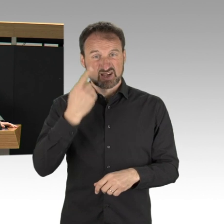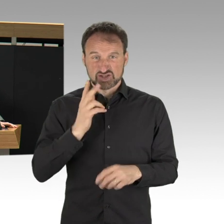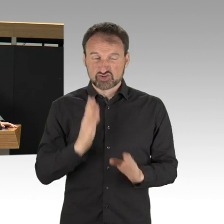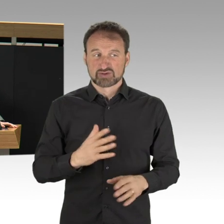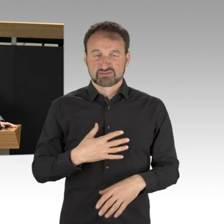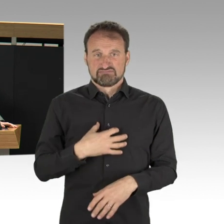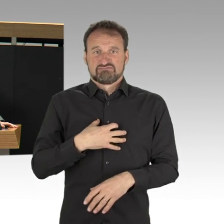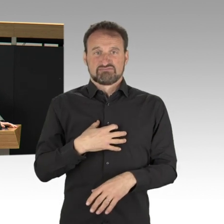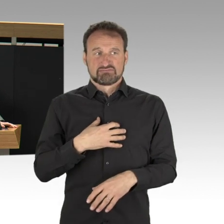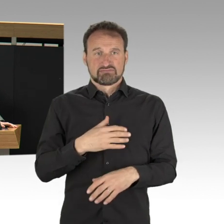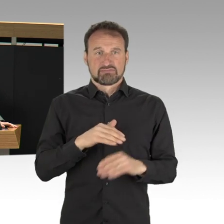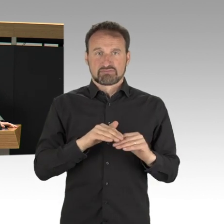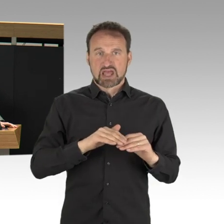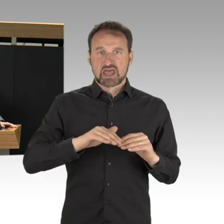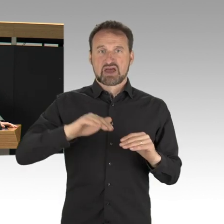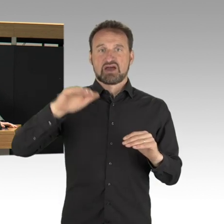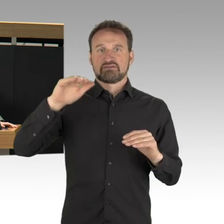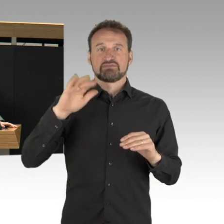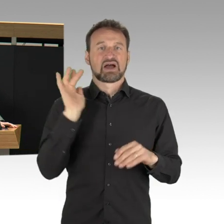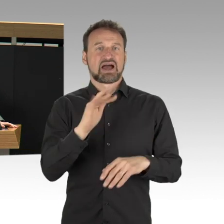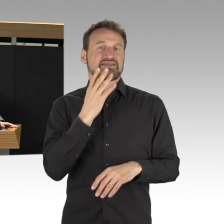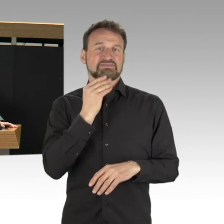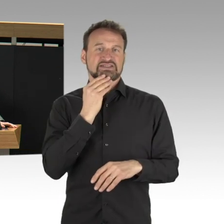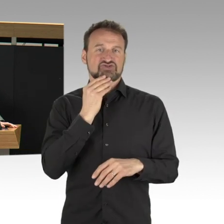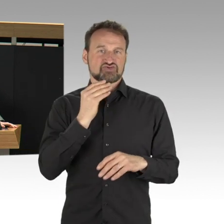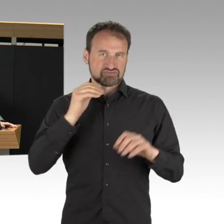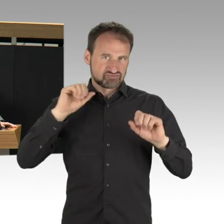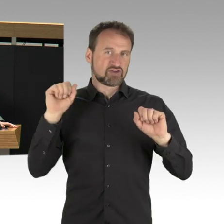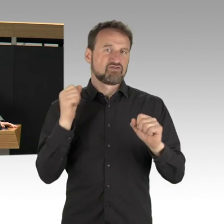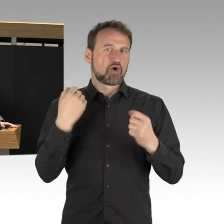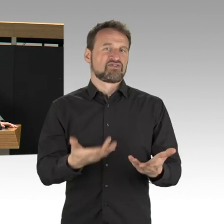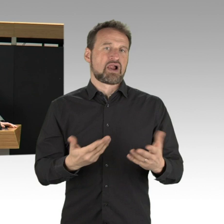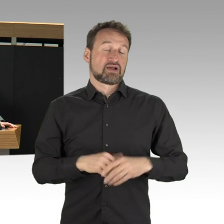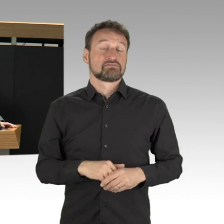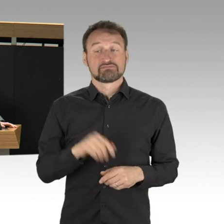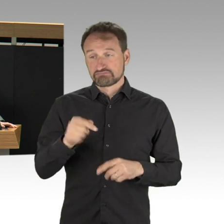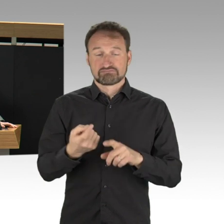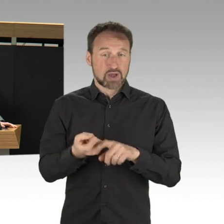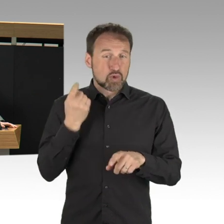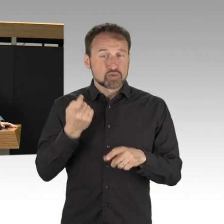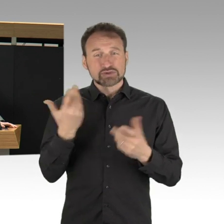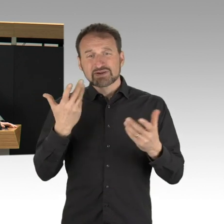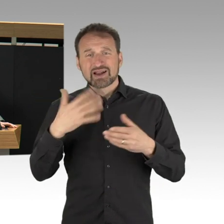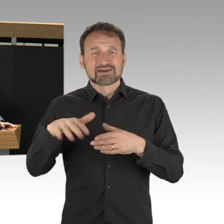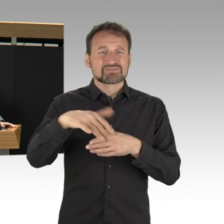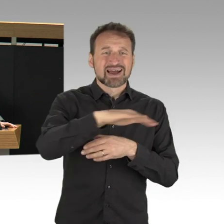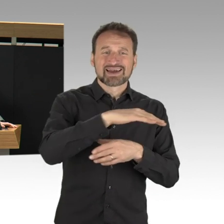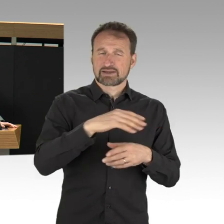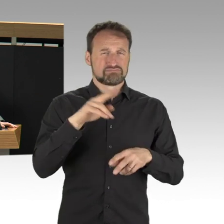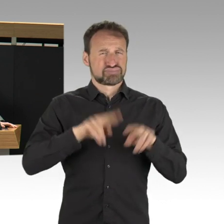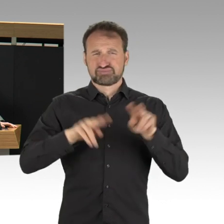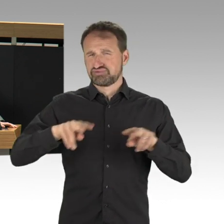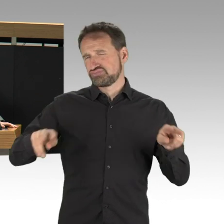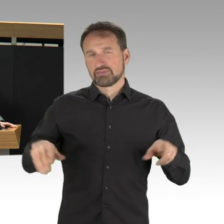Vorfälle zur Kenntnis nehmen. Und die kamen aus diversen Phänomenbereichen. Aus den Berichten konnten wir ablesen, auf welche vielfältige Art und Weise